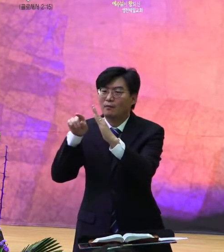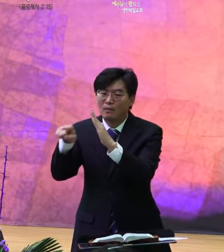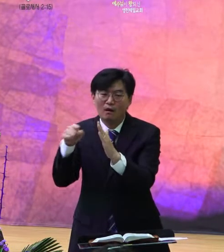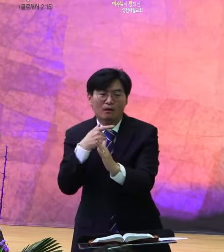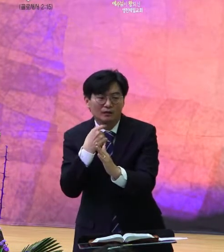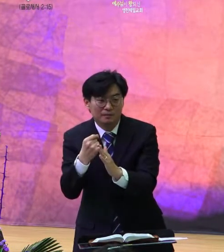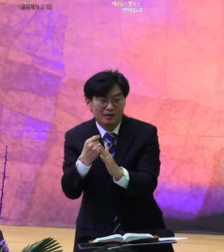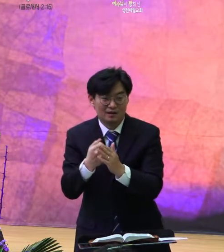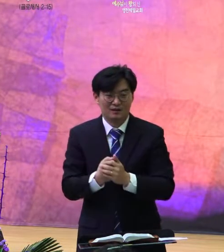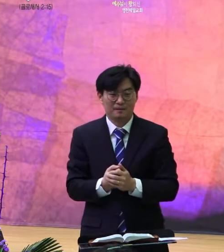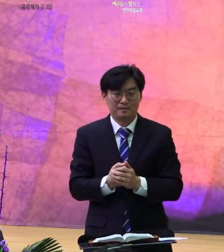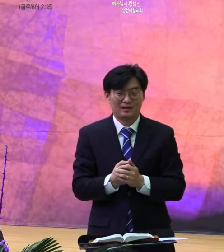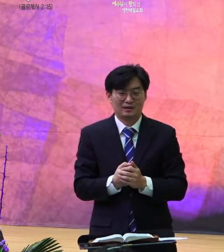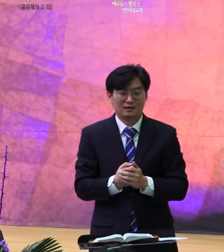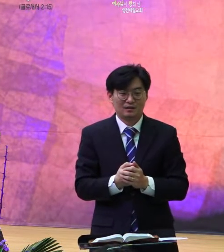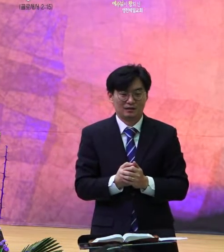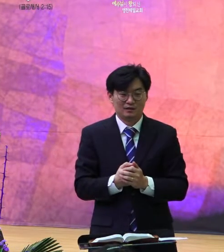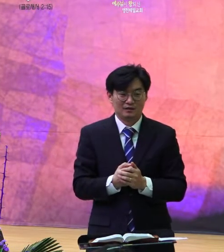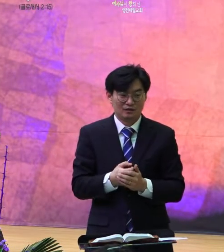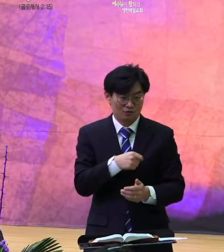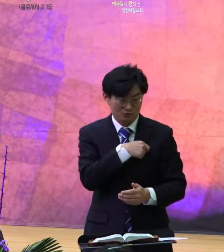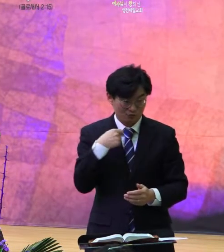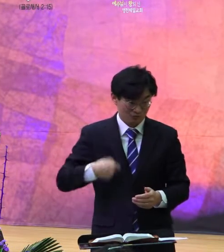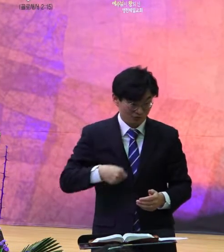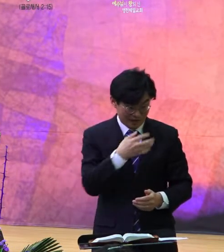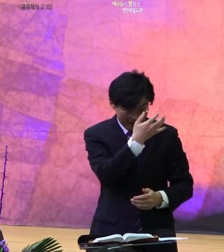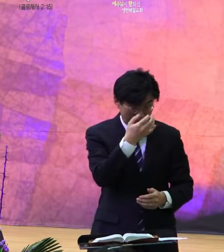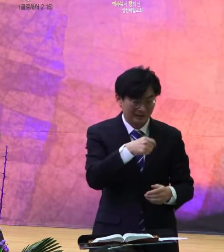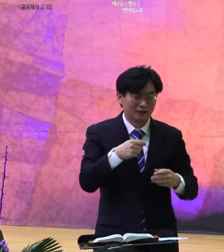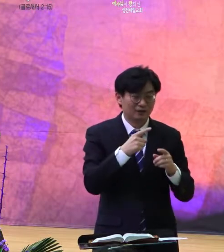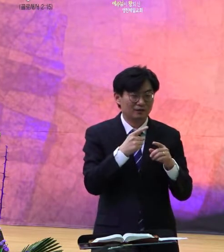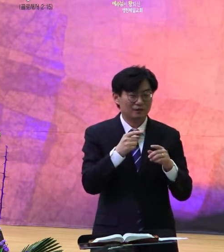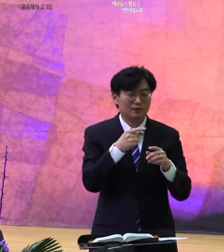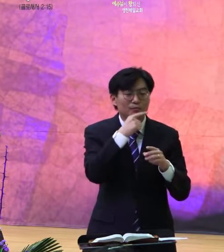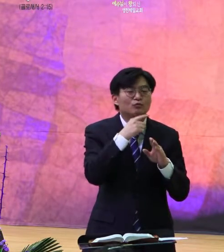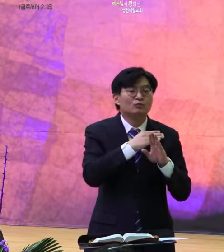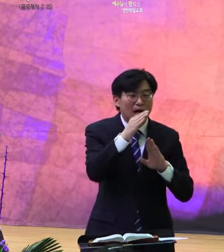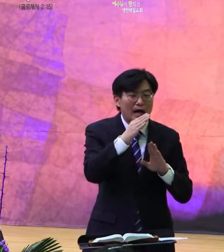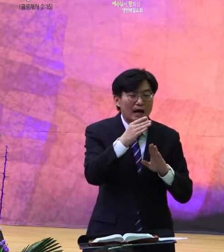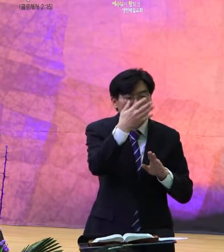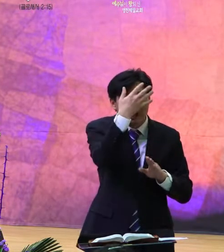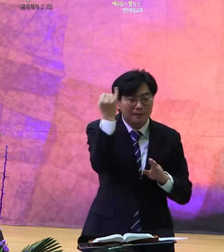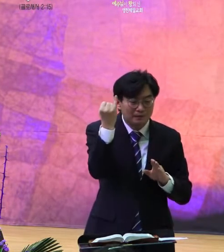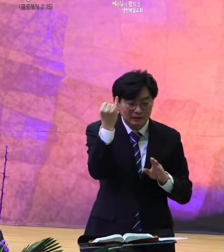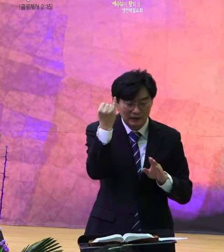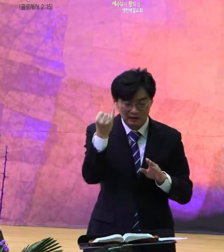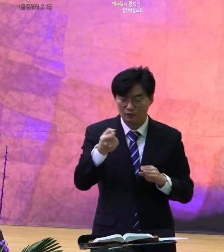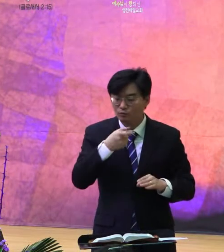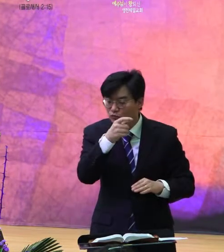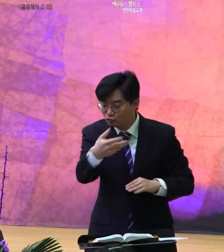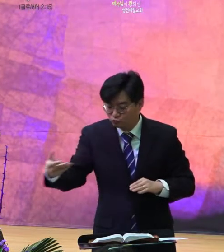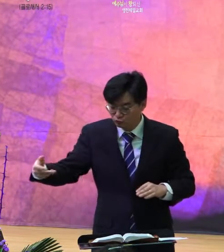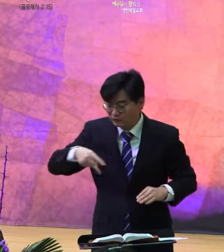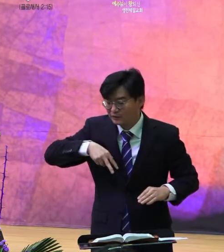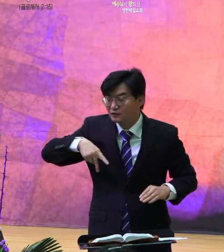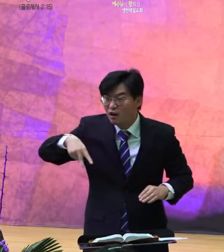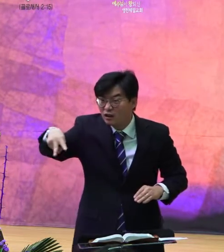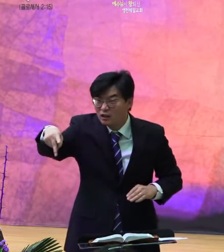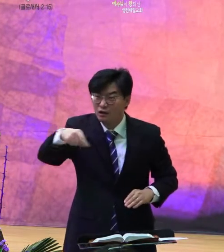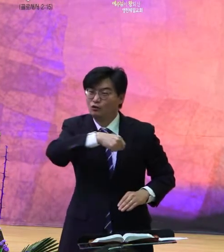강을 건넌 할머니는 교회에 도착해서 목사님께 보자기를 내어놓았습니다. 그